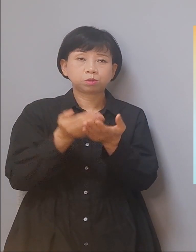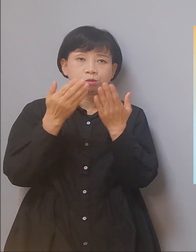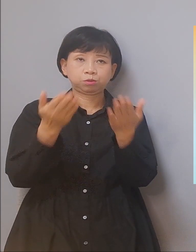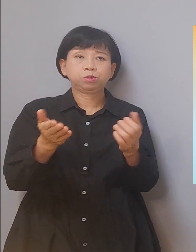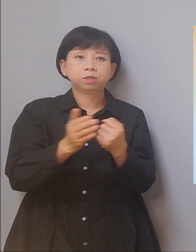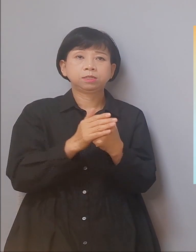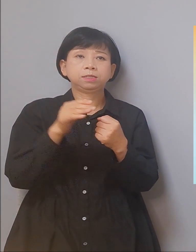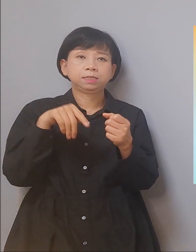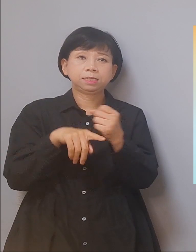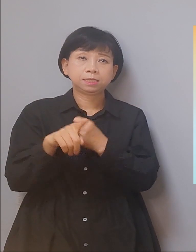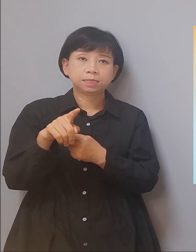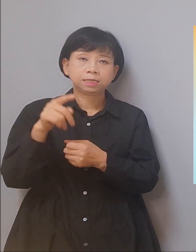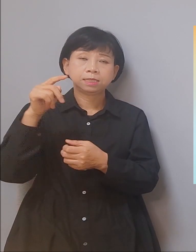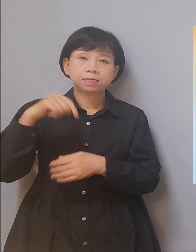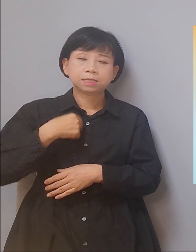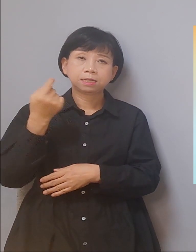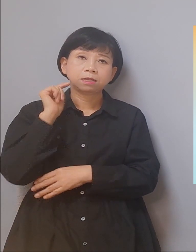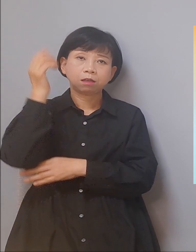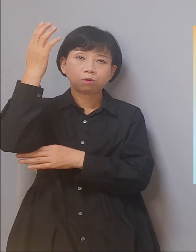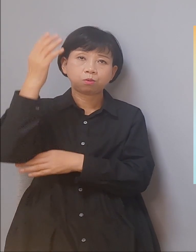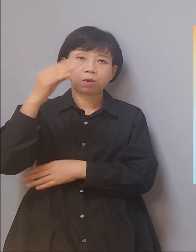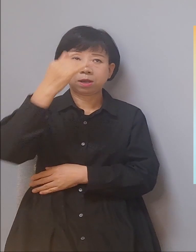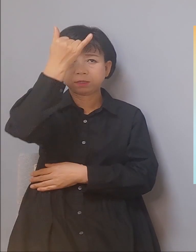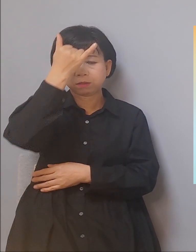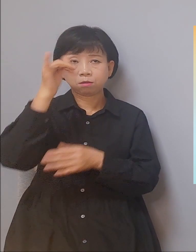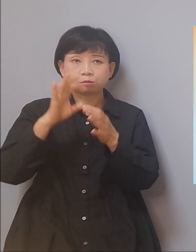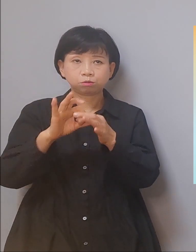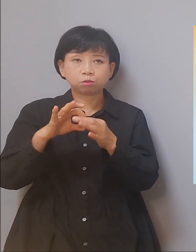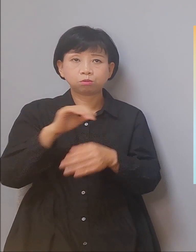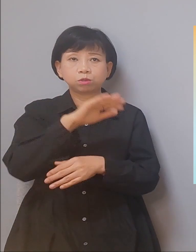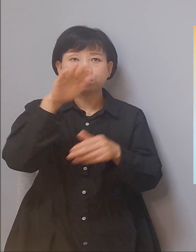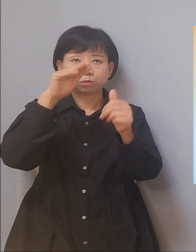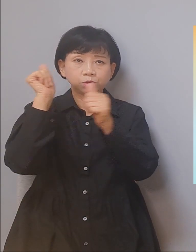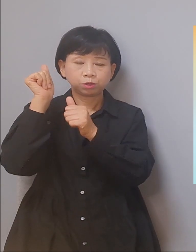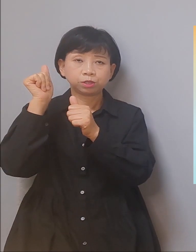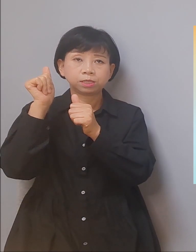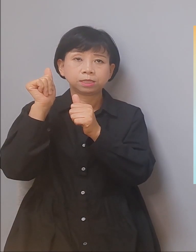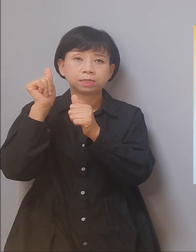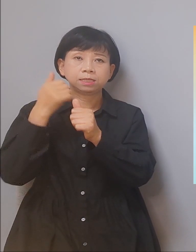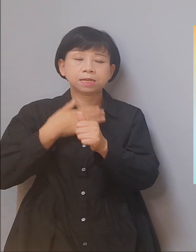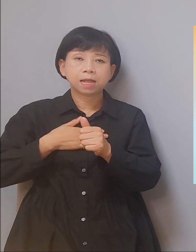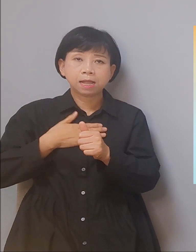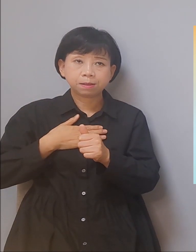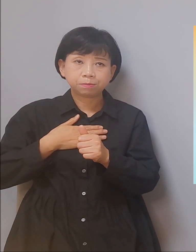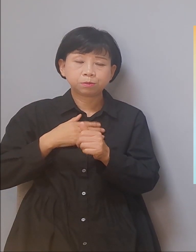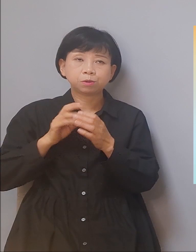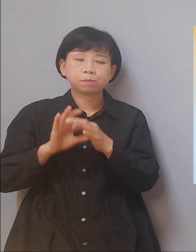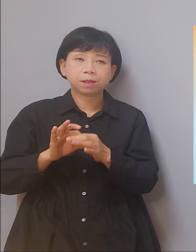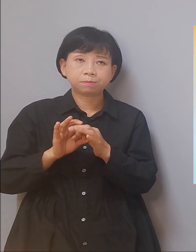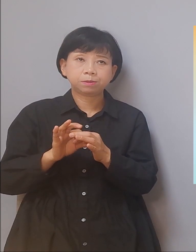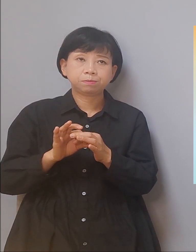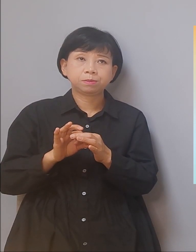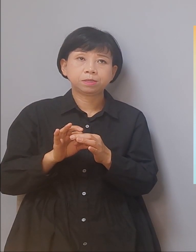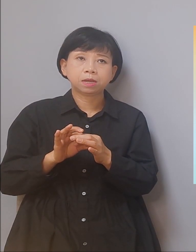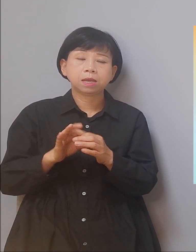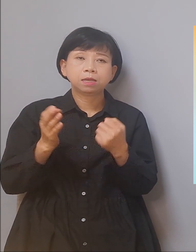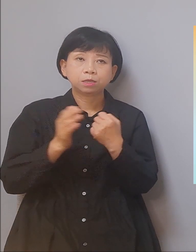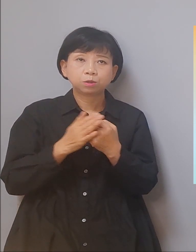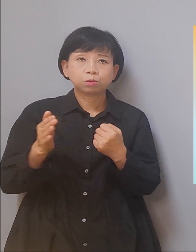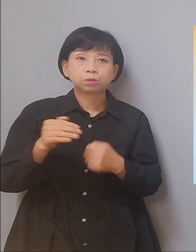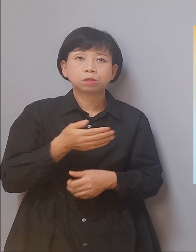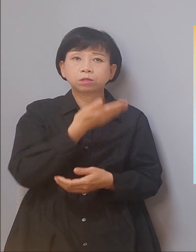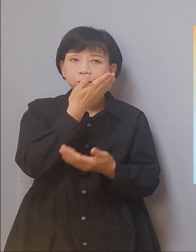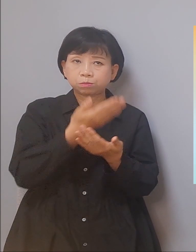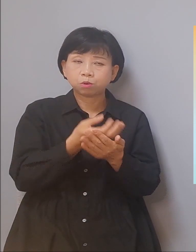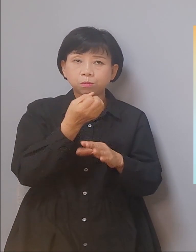주셨으니 이는 자기의 영광과 덕으로서 우리를 부르신 이를 알므로 말미암음이라.